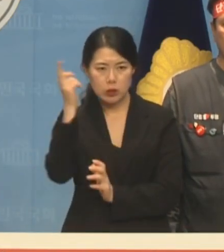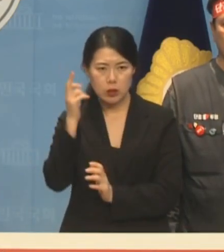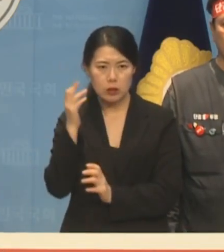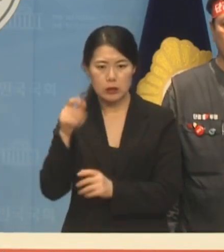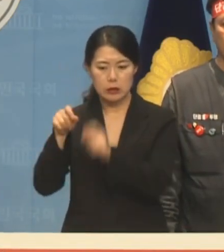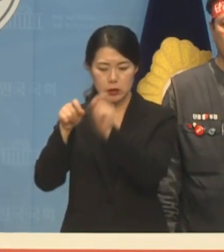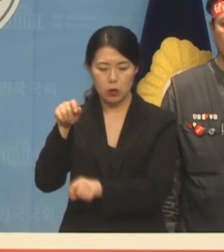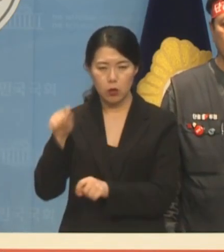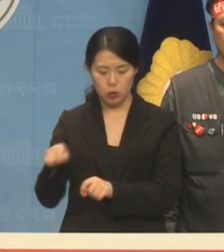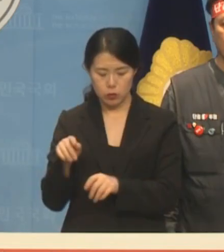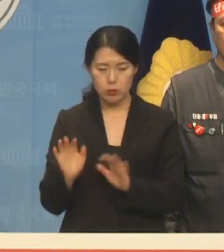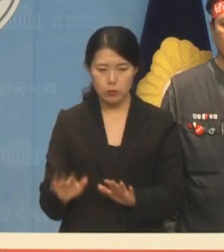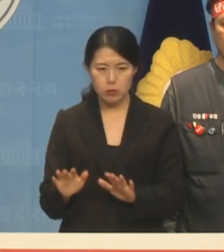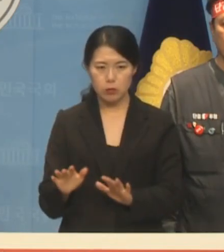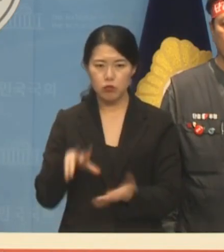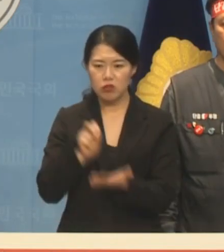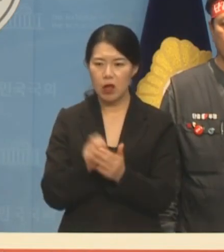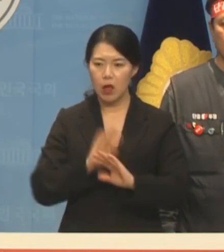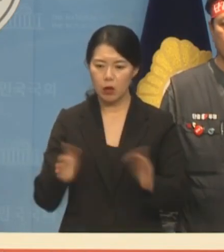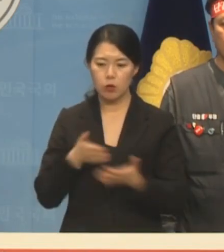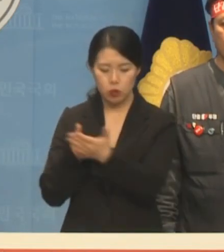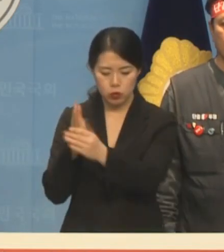해결을 요구하고 있습니다.